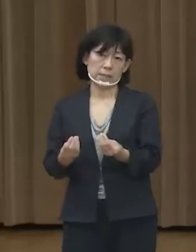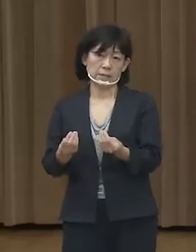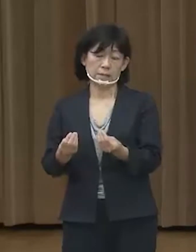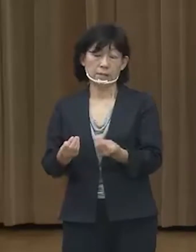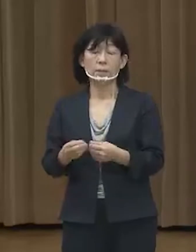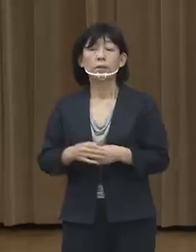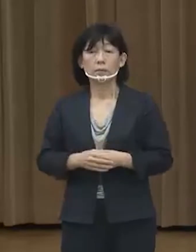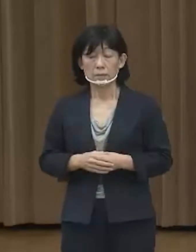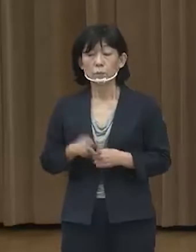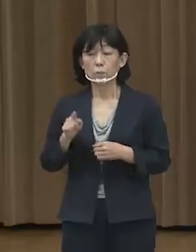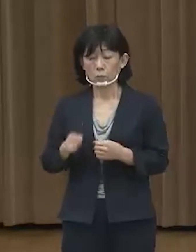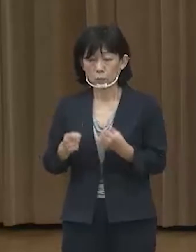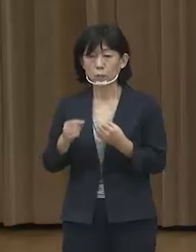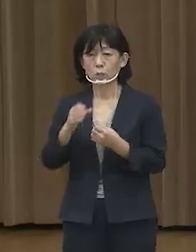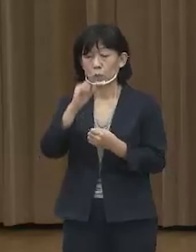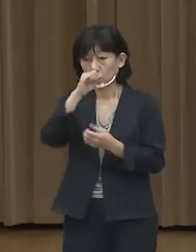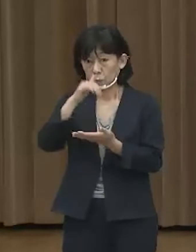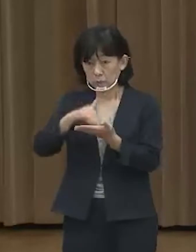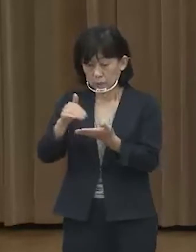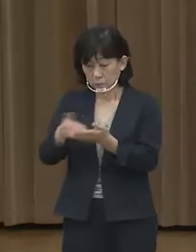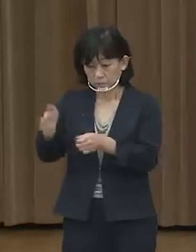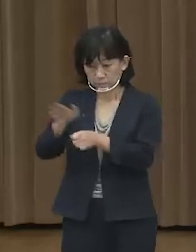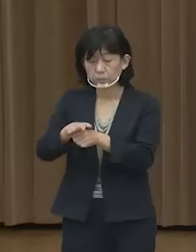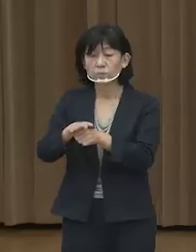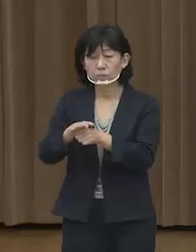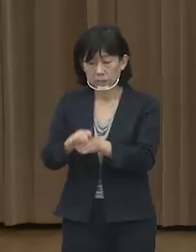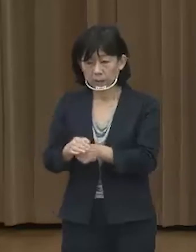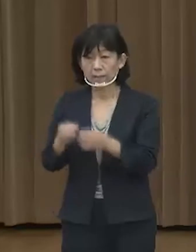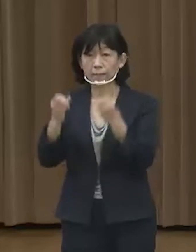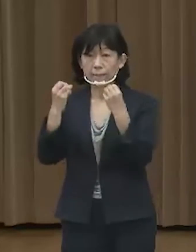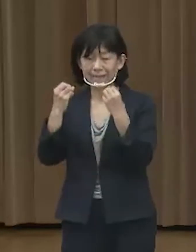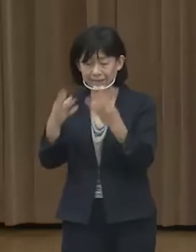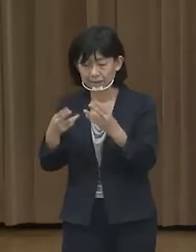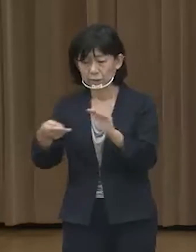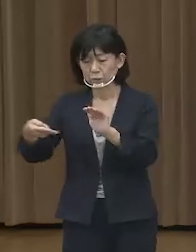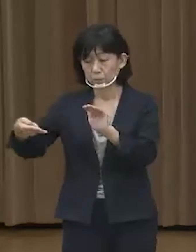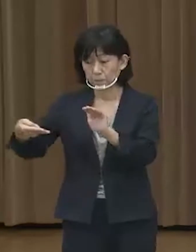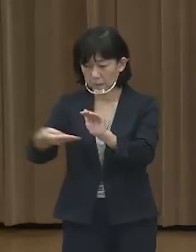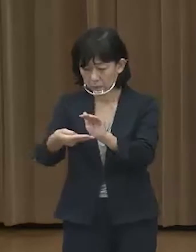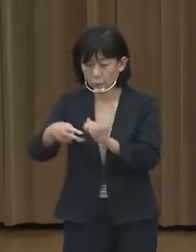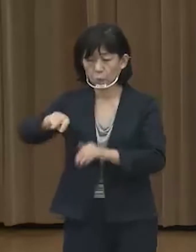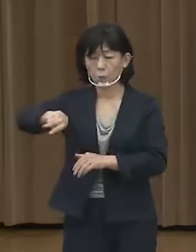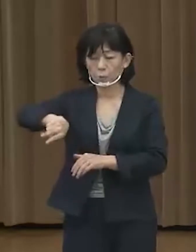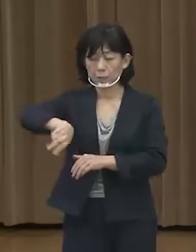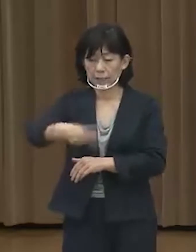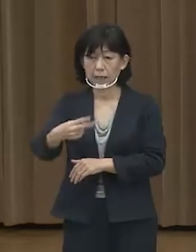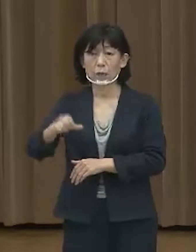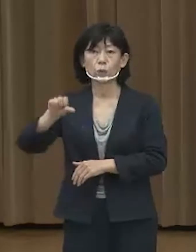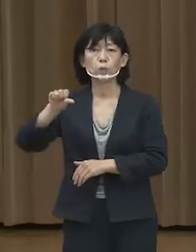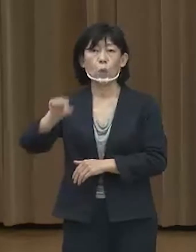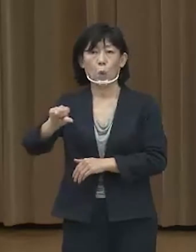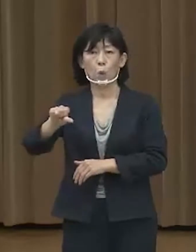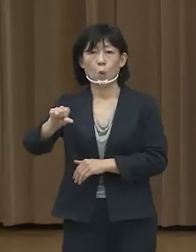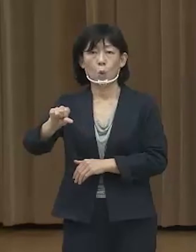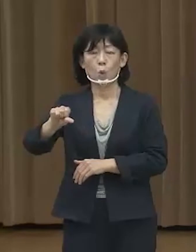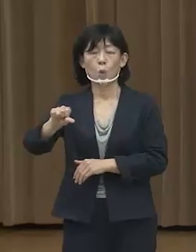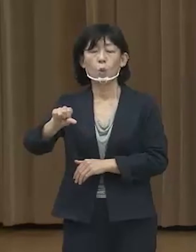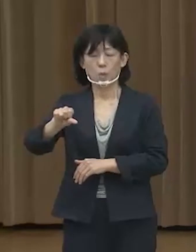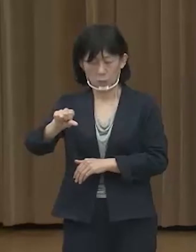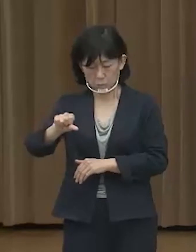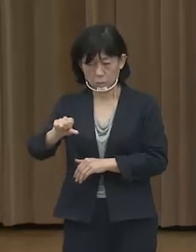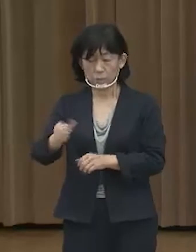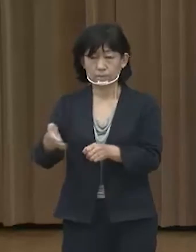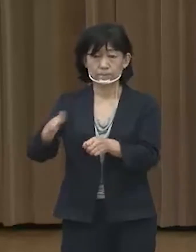事業により、新しい受け入れ病床を215床を整備をさせていただ